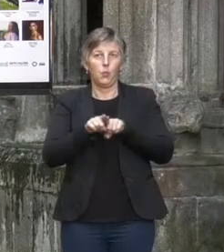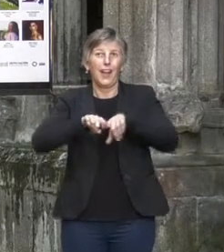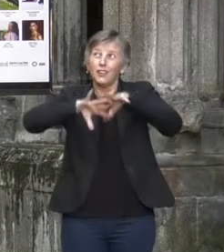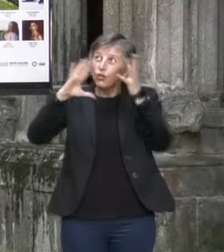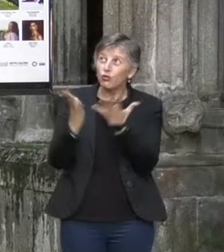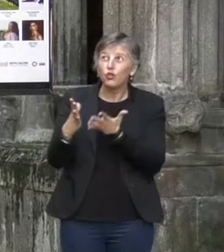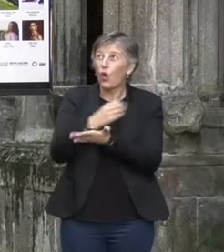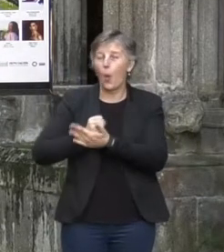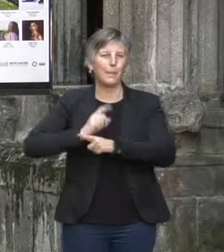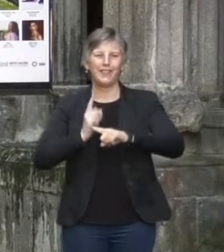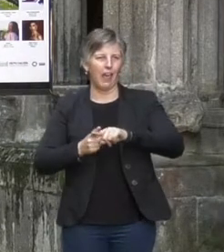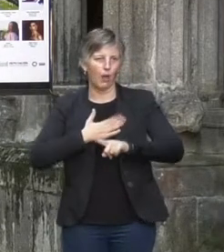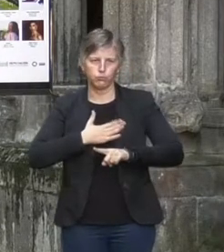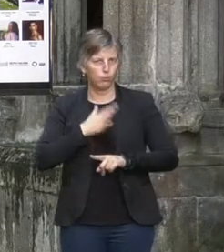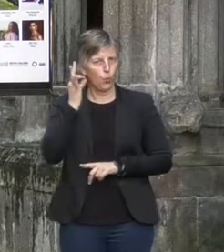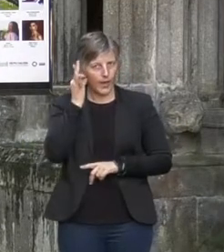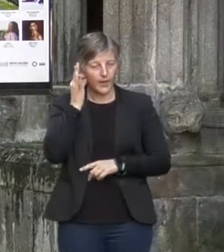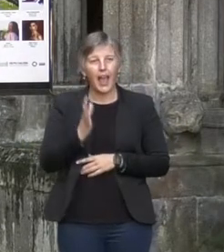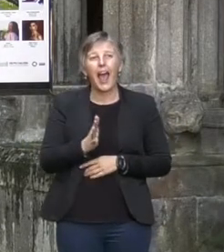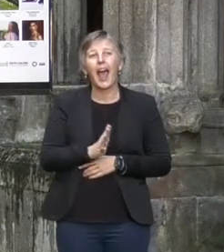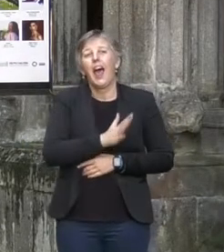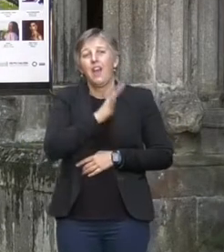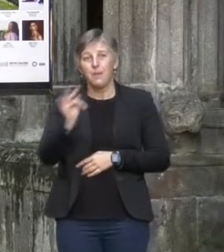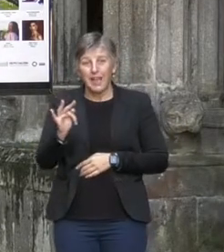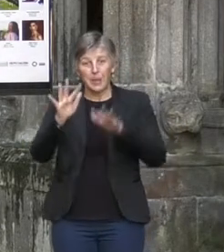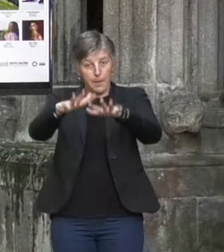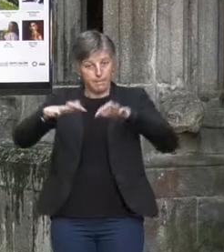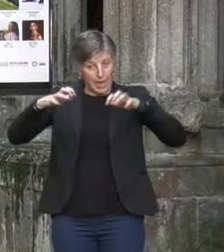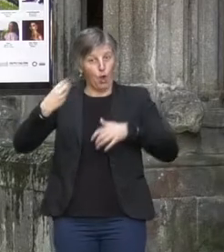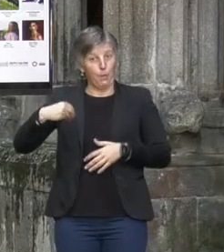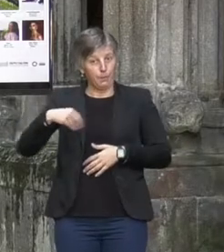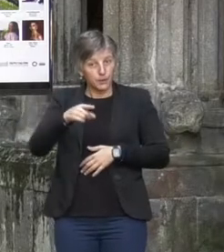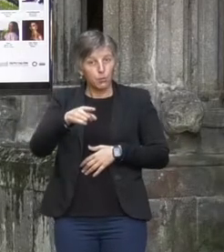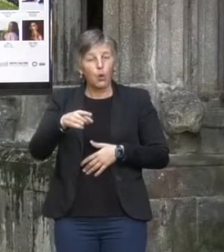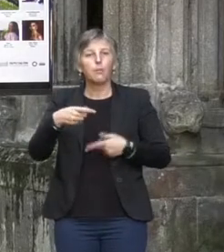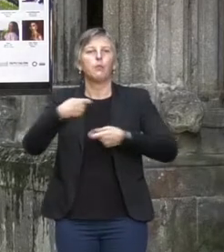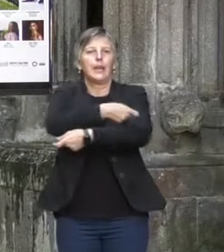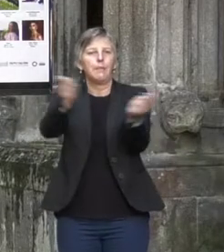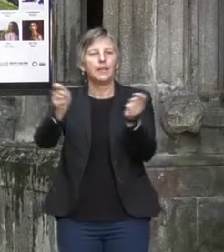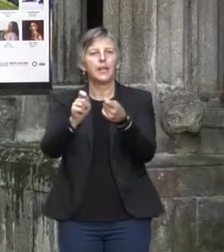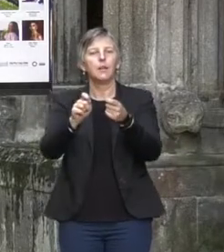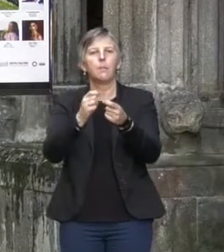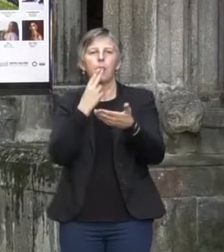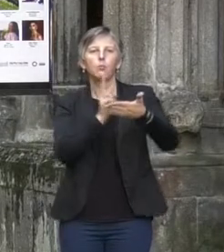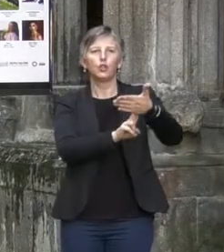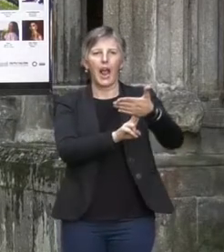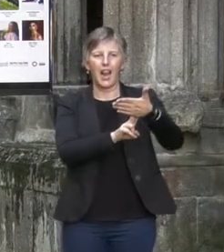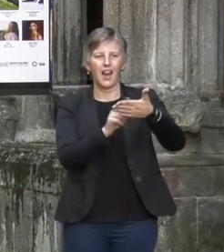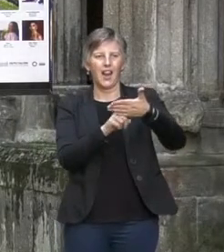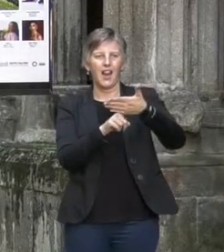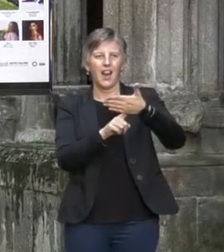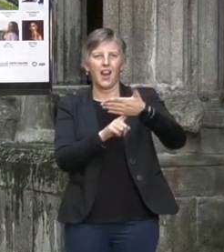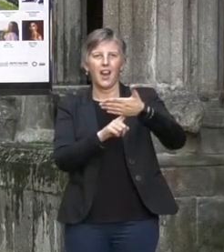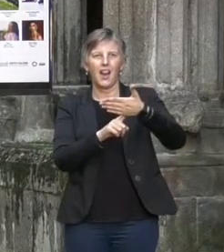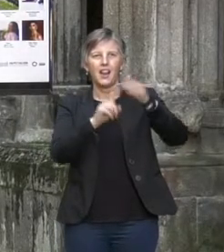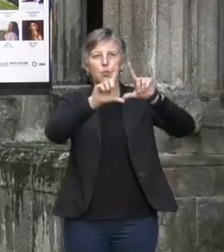todo. E ademais, tamén nese pleno, imos repartir as postais que amosan o mural